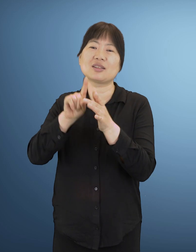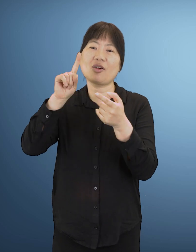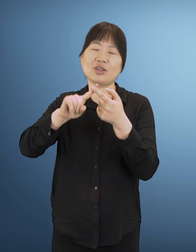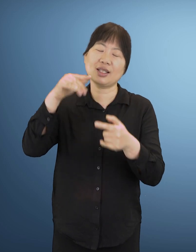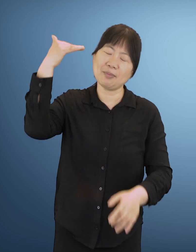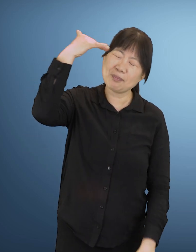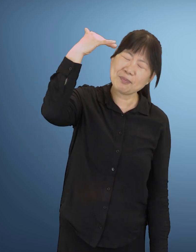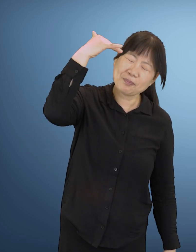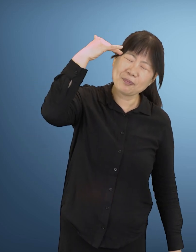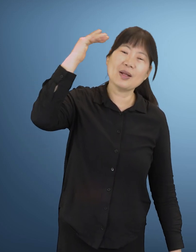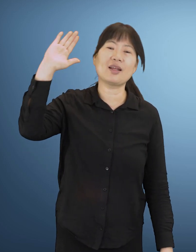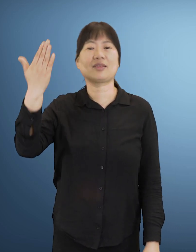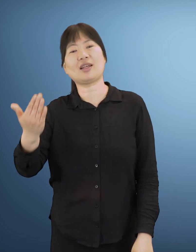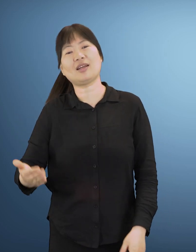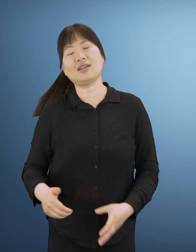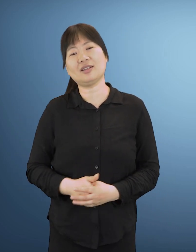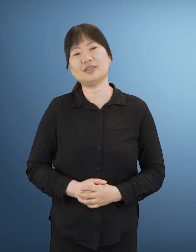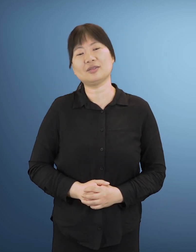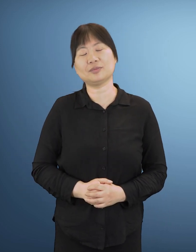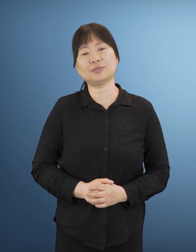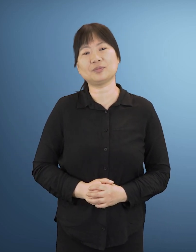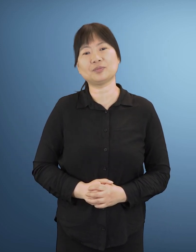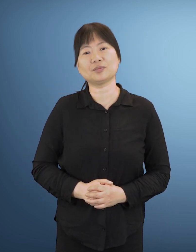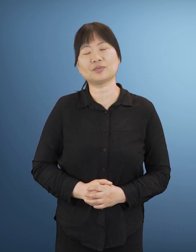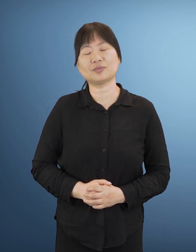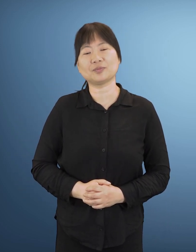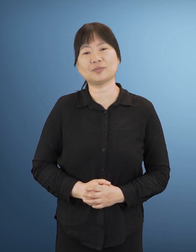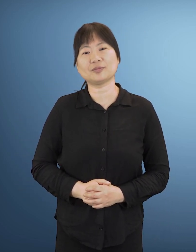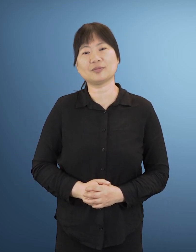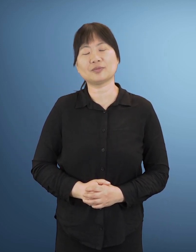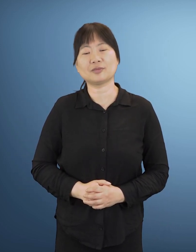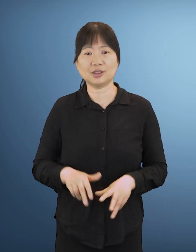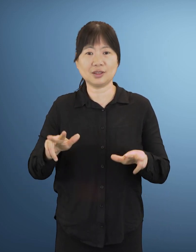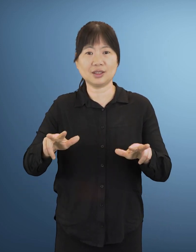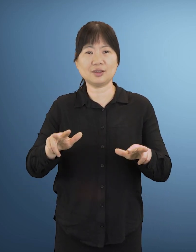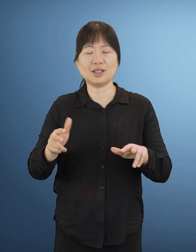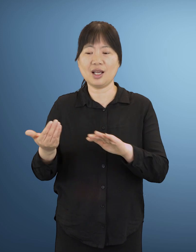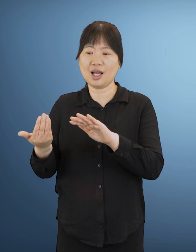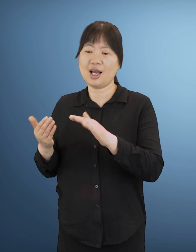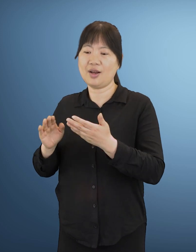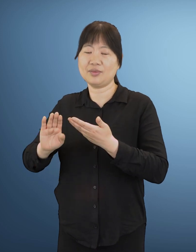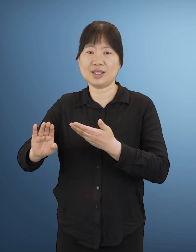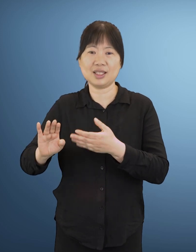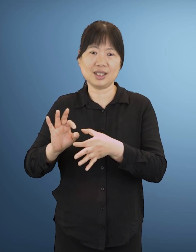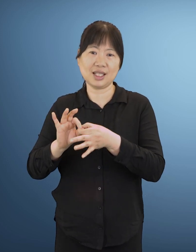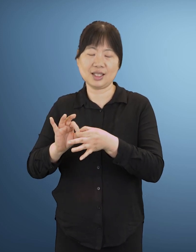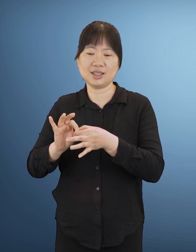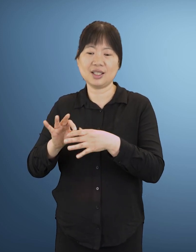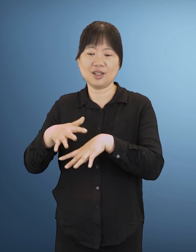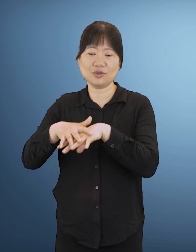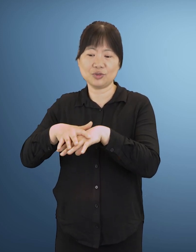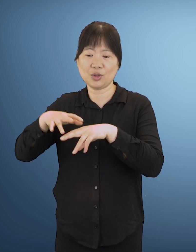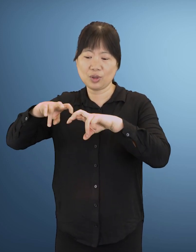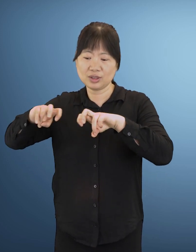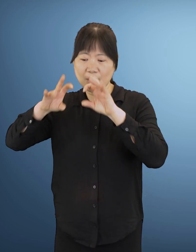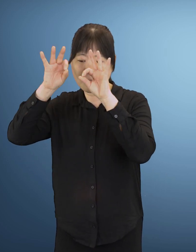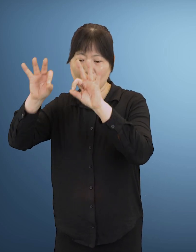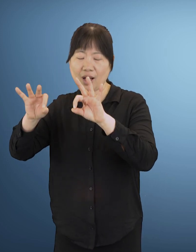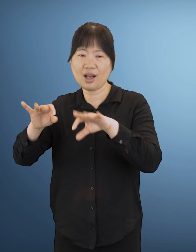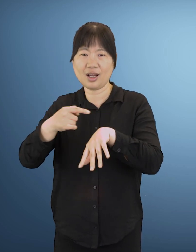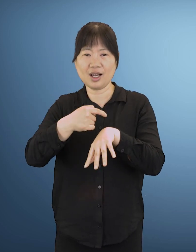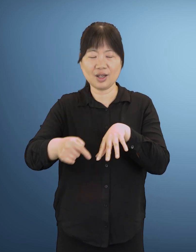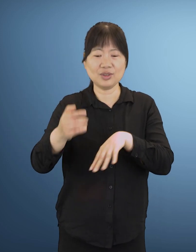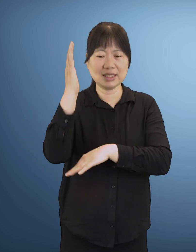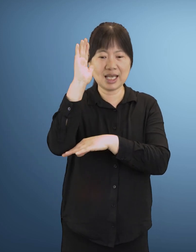그러면 쭉 앞뒤 상관 구조 속에서 혈육의